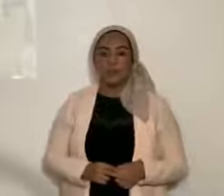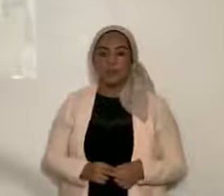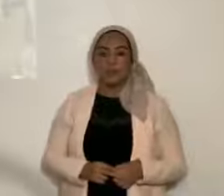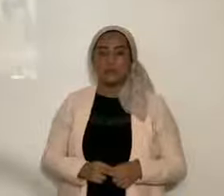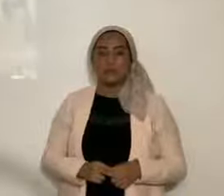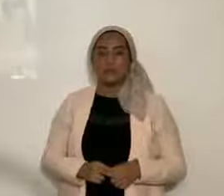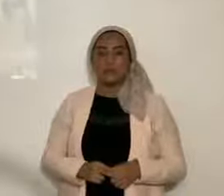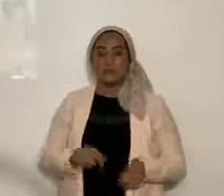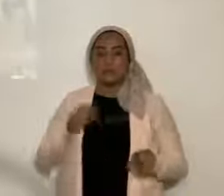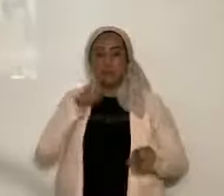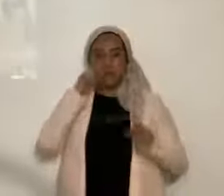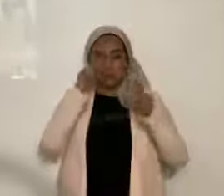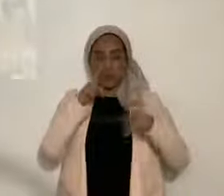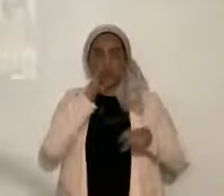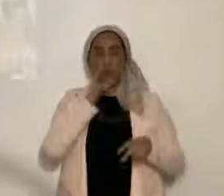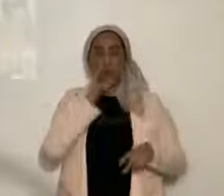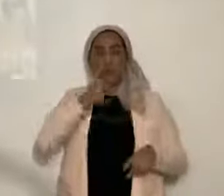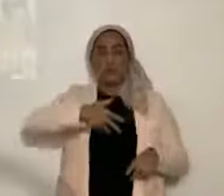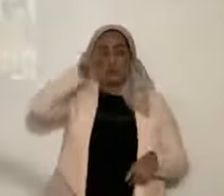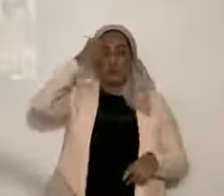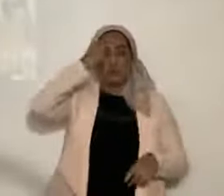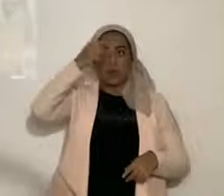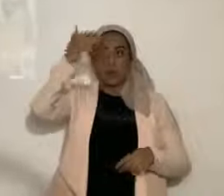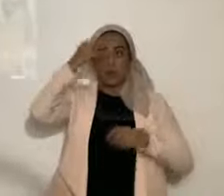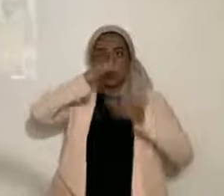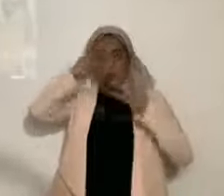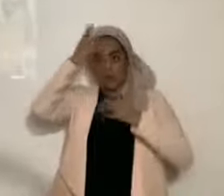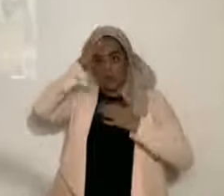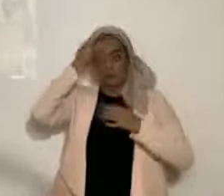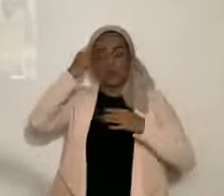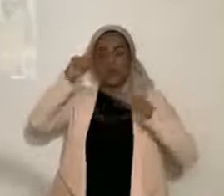es llamado por el Eterno para ministrar la palabra,